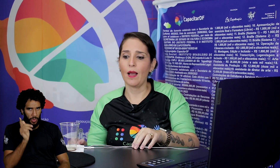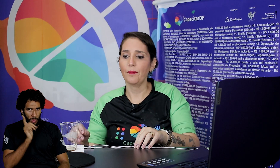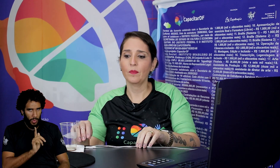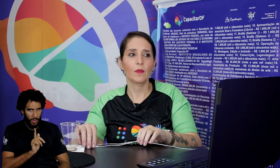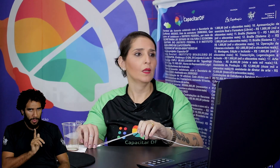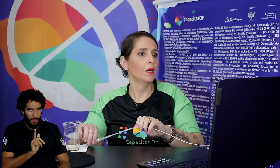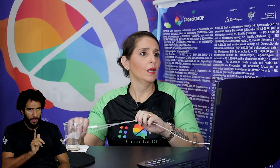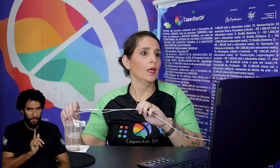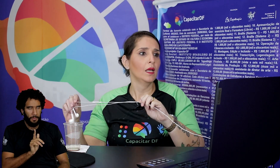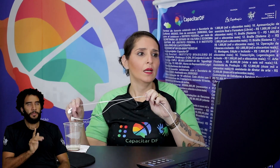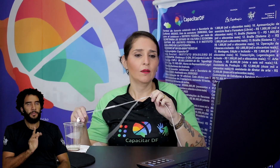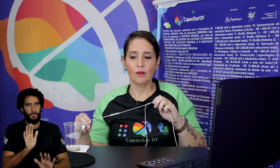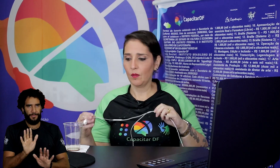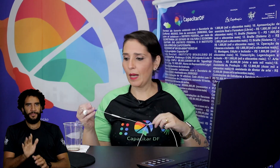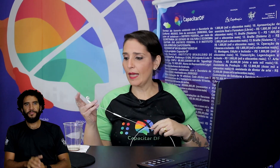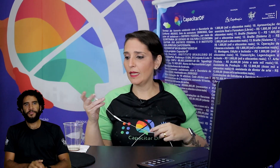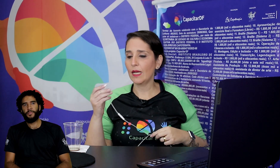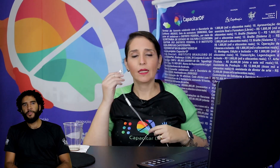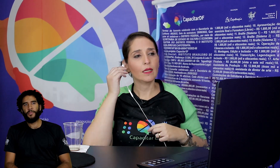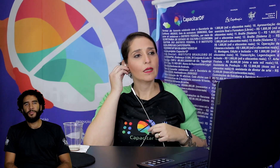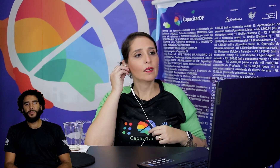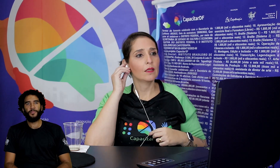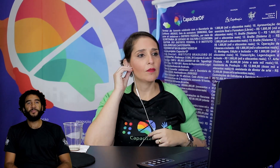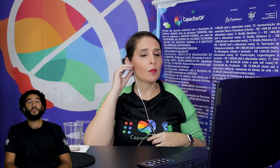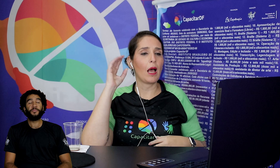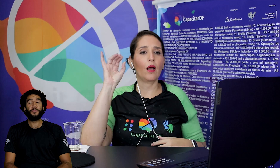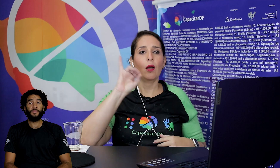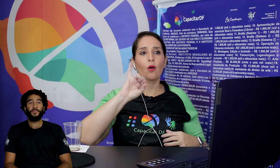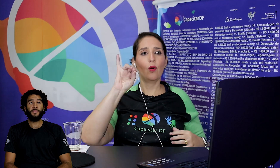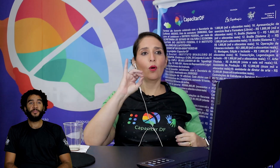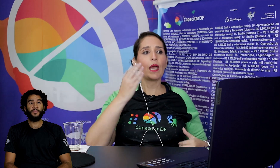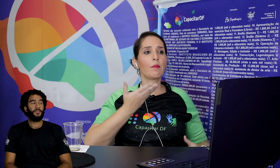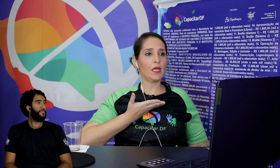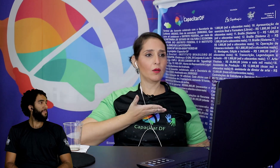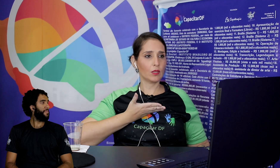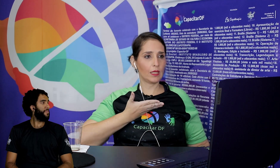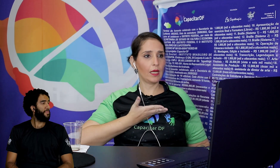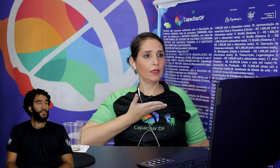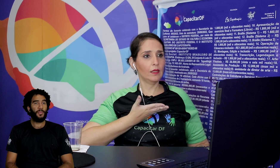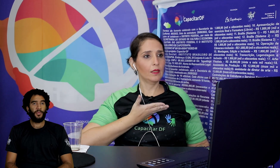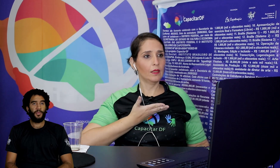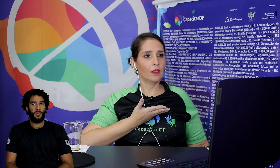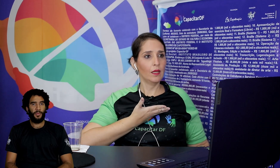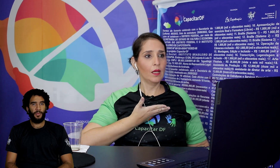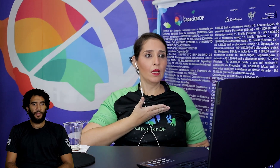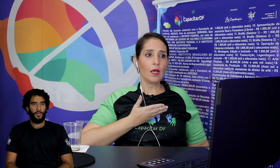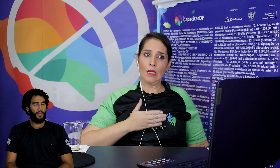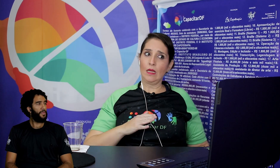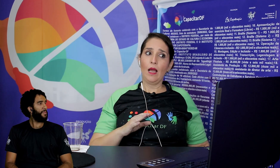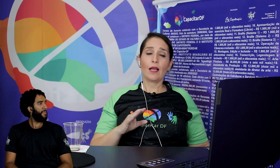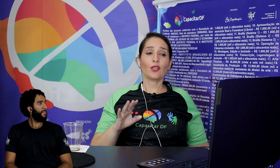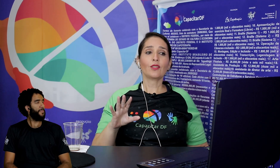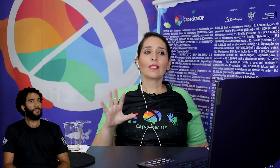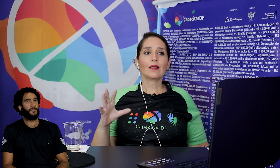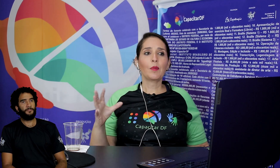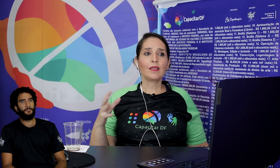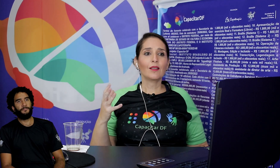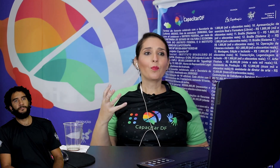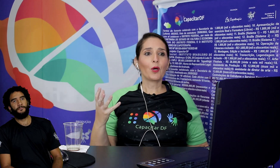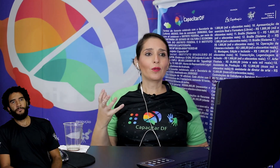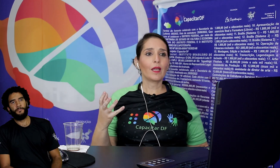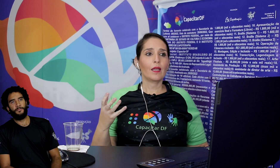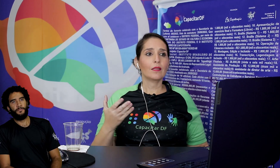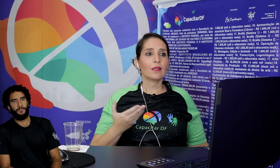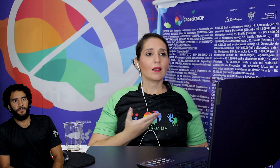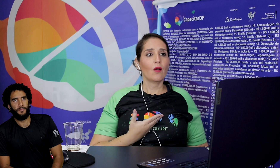Vamos lá. Vamos lá, Eliane. Vamos lá. Oi, amigos, né? Isso. A gente tem essa mania